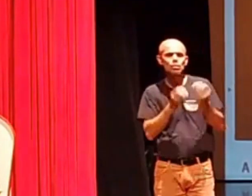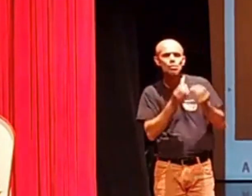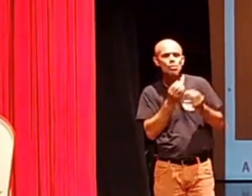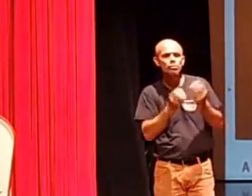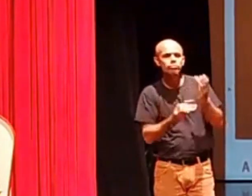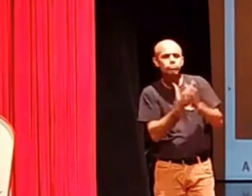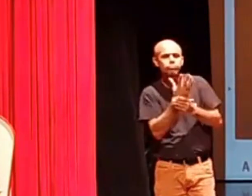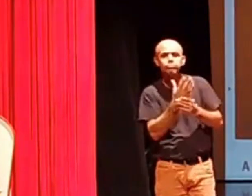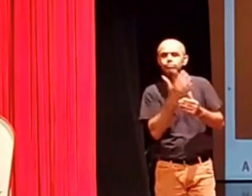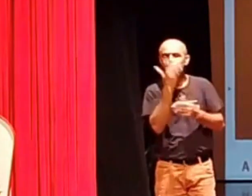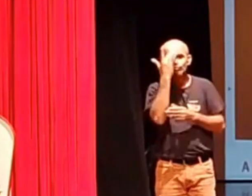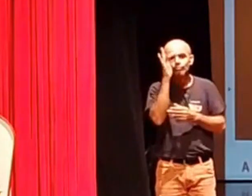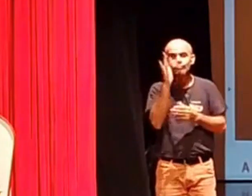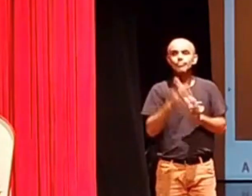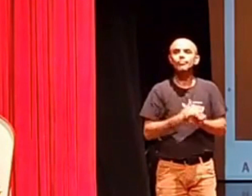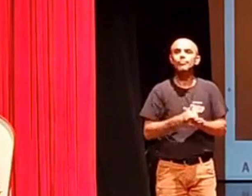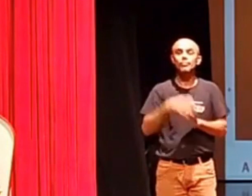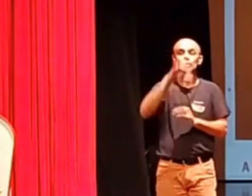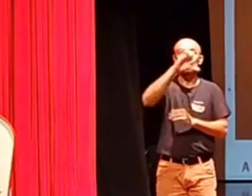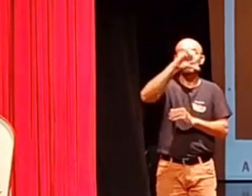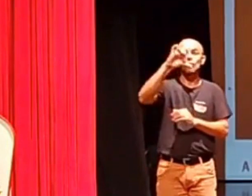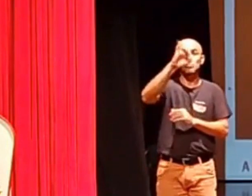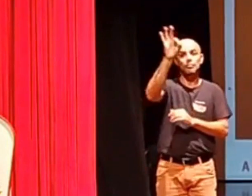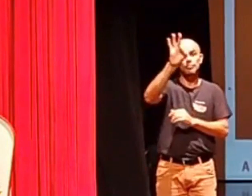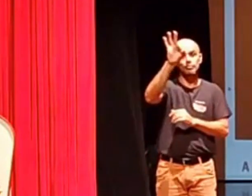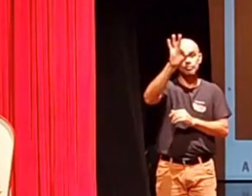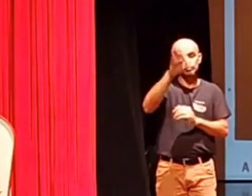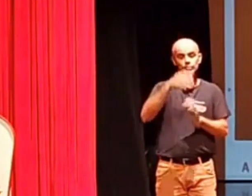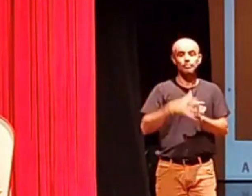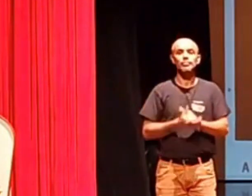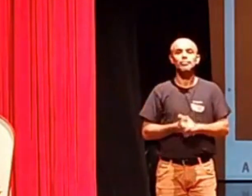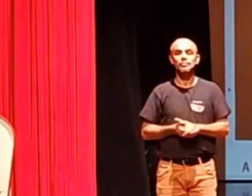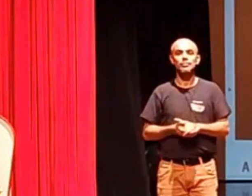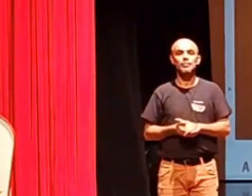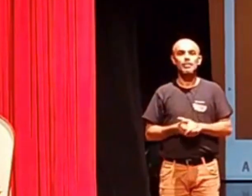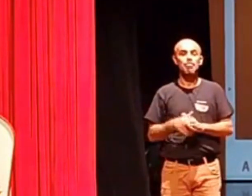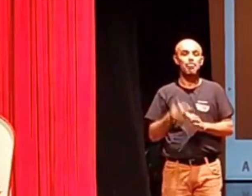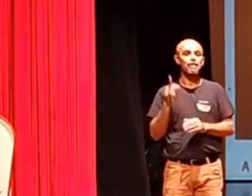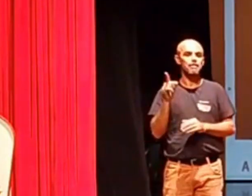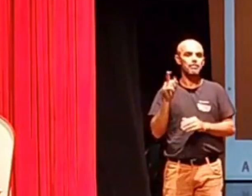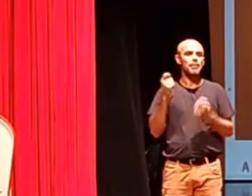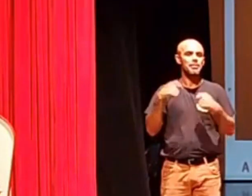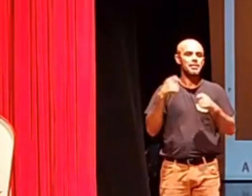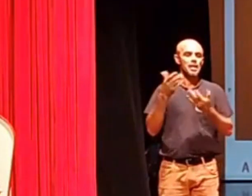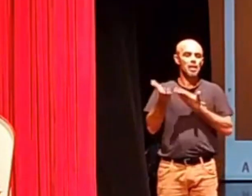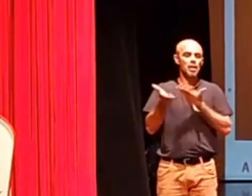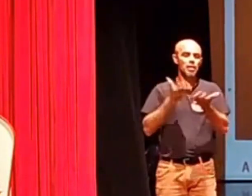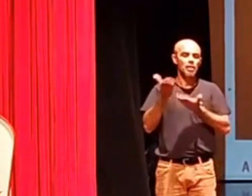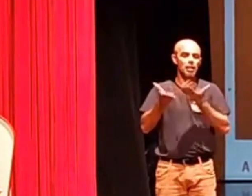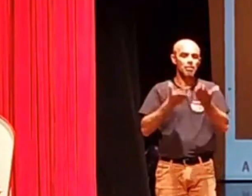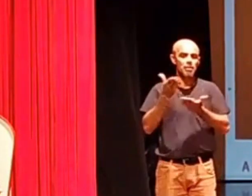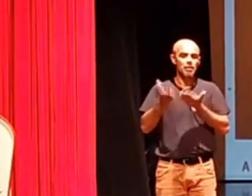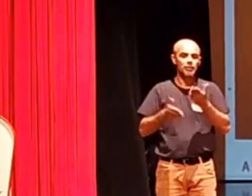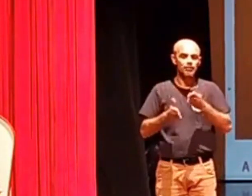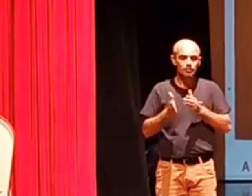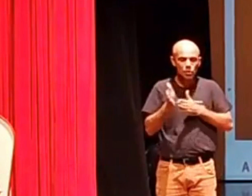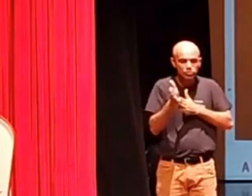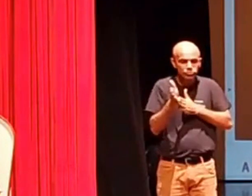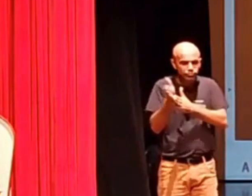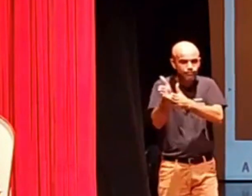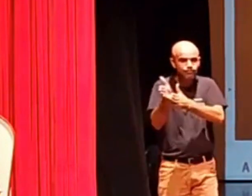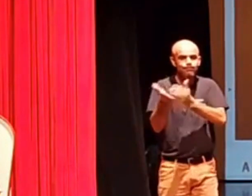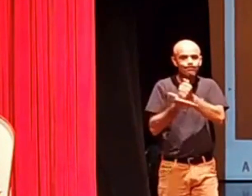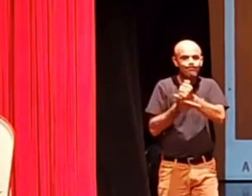tá? 99% desses casos eles requerem tratamento conservador. A gente